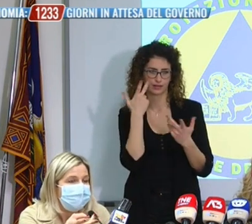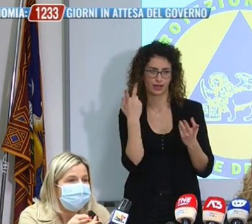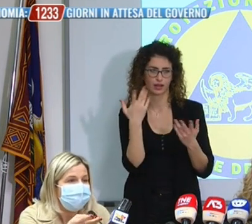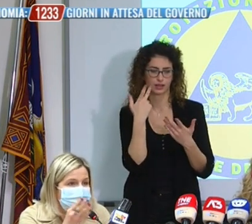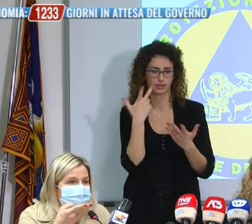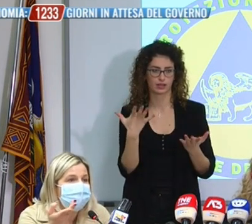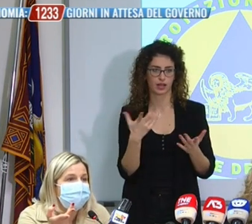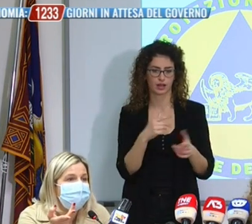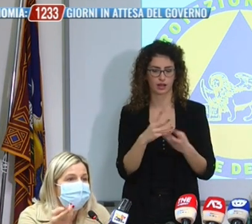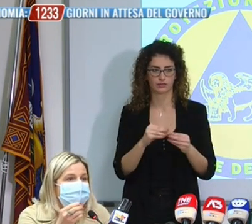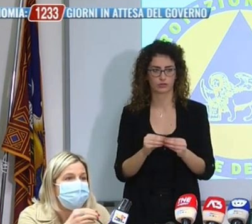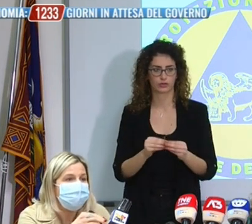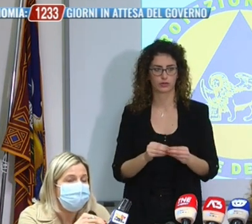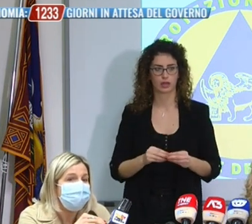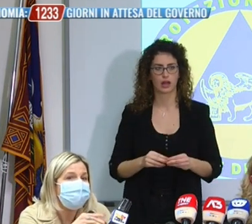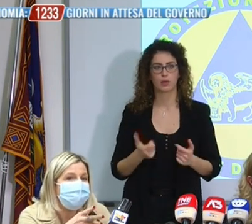sono distribuiti?